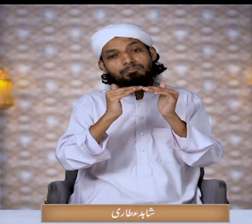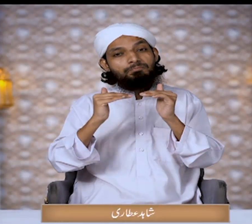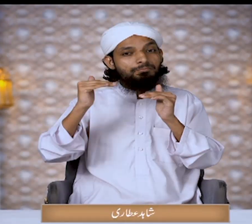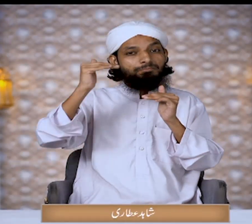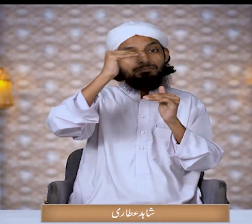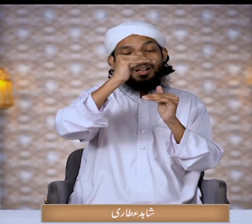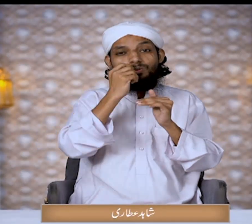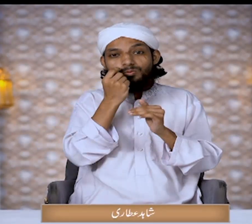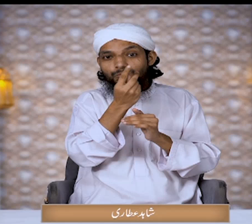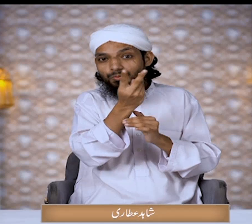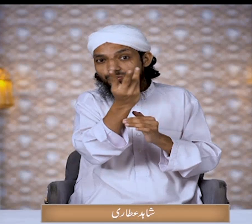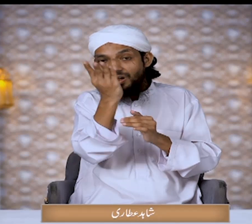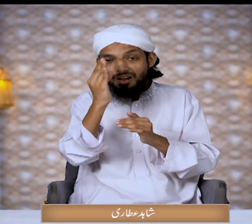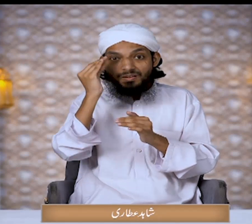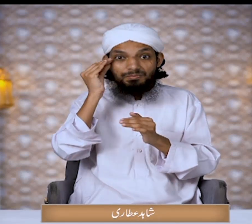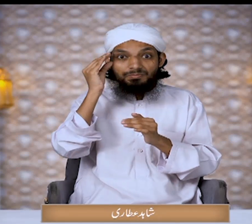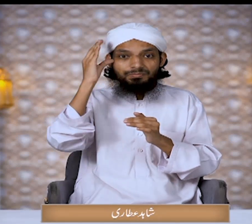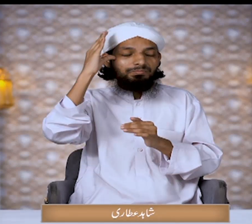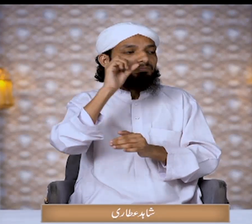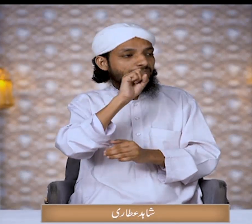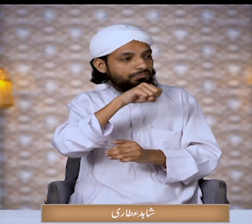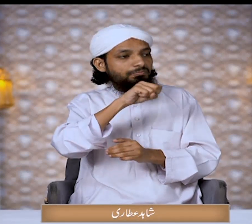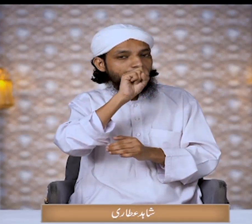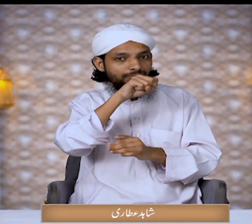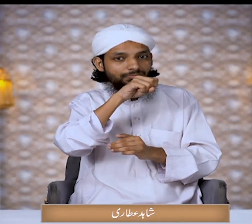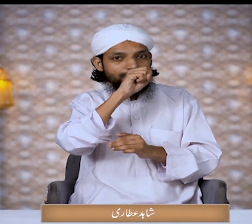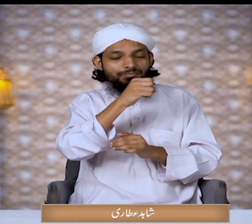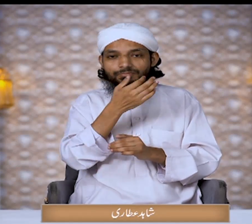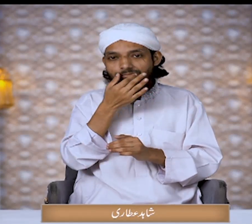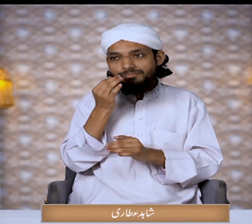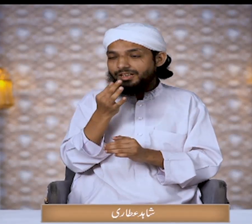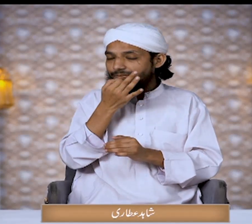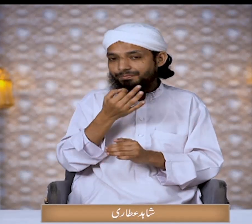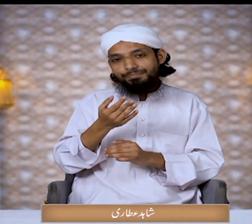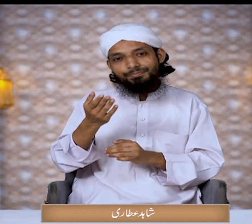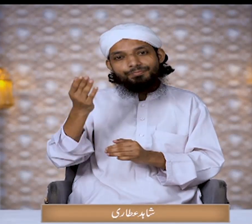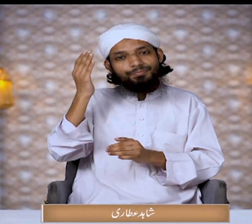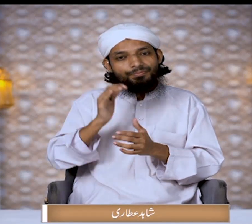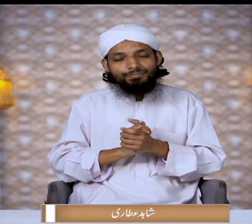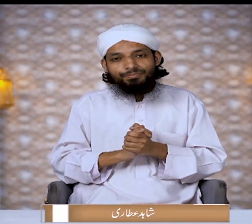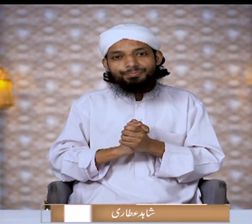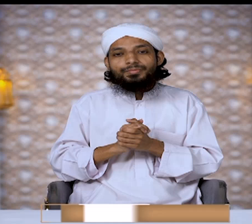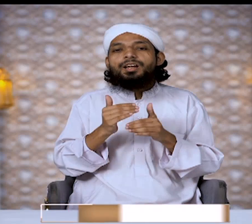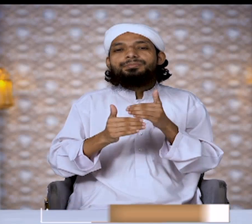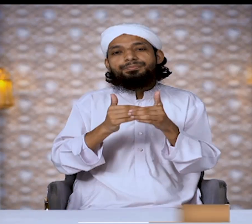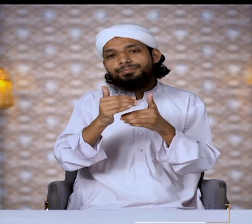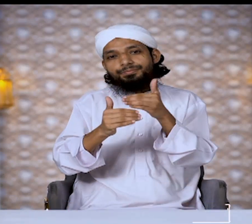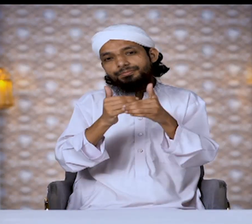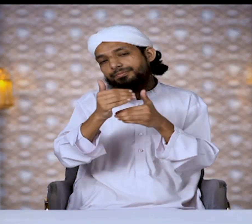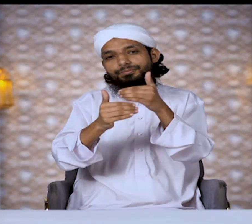عطا فرماتا ہے کہ لوگ اس کی علمی خدمات کا اعتراف کرتے ہیں اور اس کی عظمتوں کے گن گاتے نظر آتے ہیں۔ بہرحال وقت گزرنے کے ساتھ ساتھ آپ